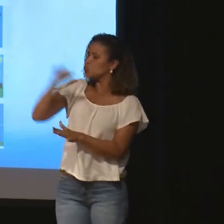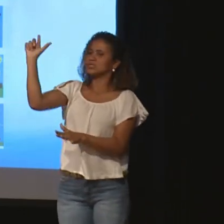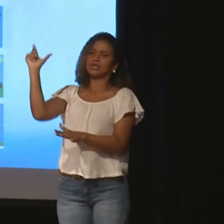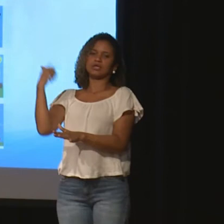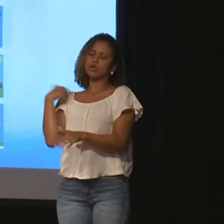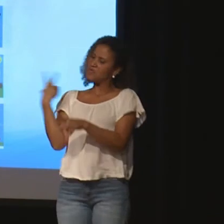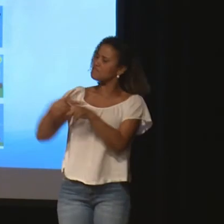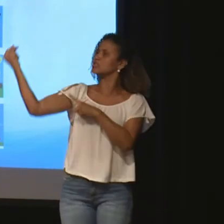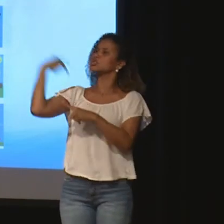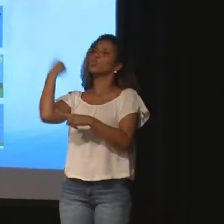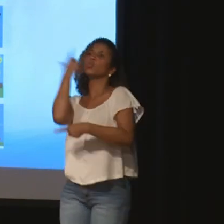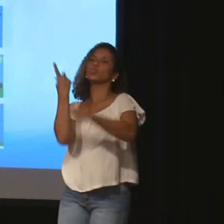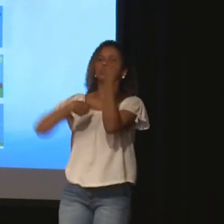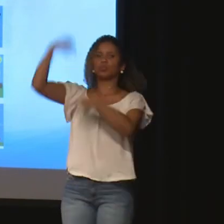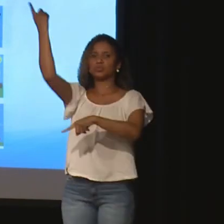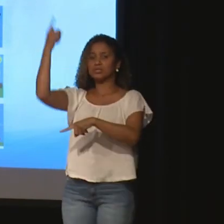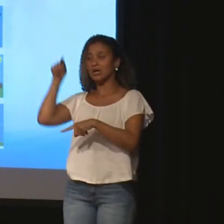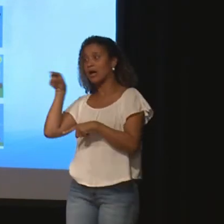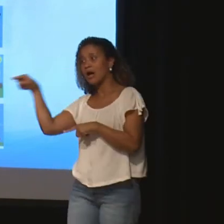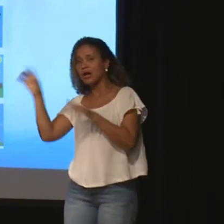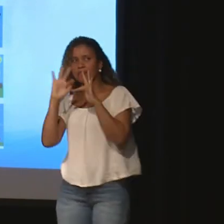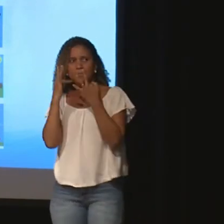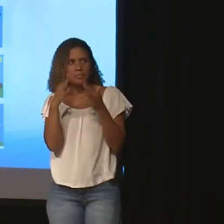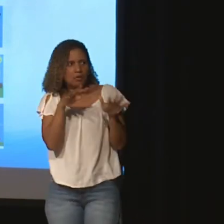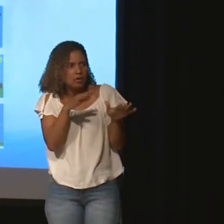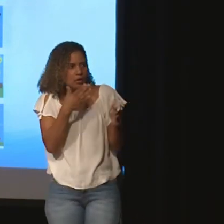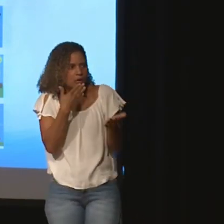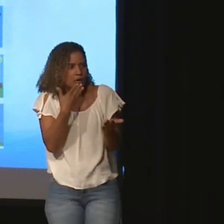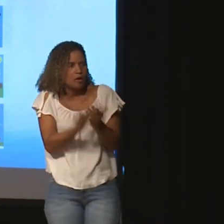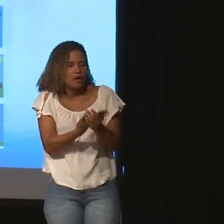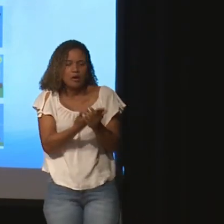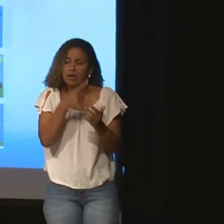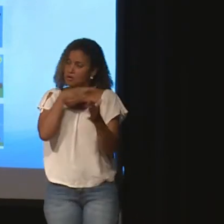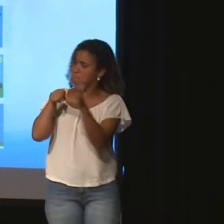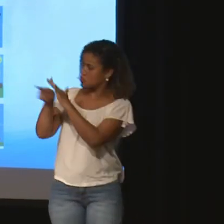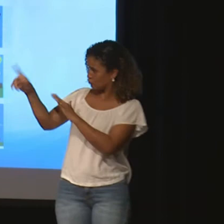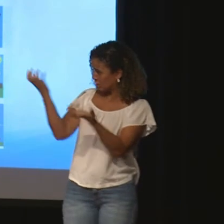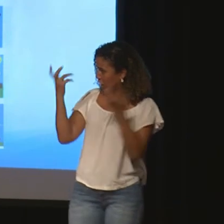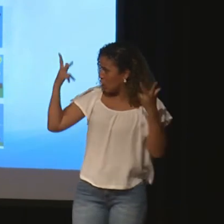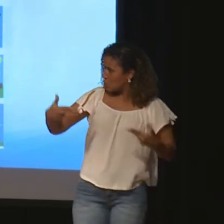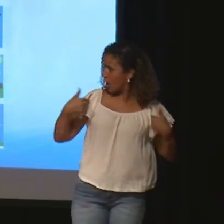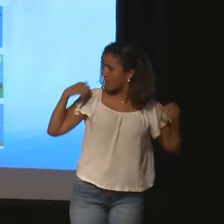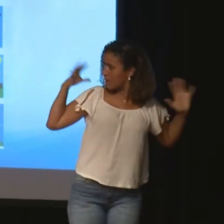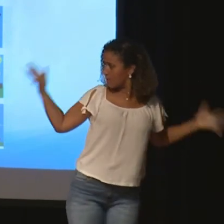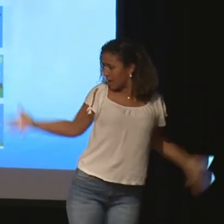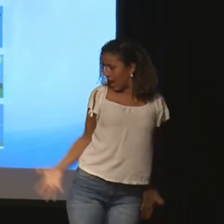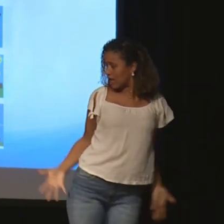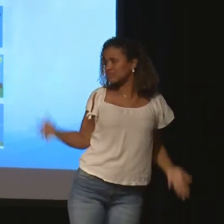poderosa, uma borboleta. Então, ela diz, eu consegui, eu venci. E aí todos ficaram boquiabertos. Ela perguntou, vocês